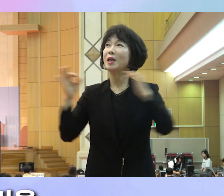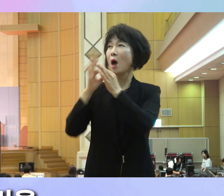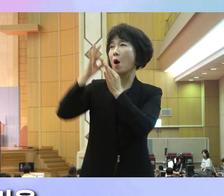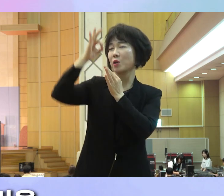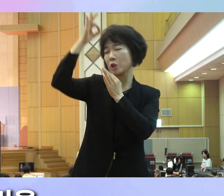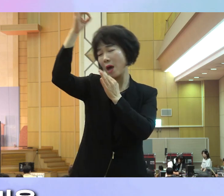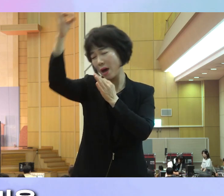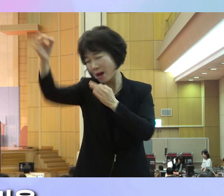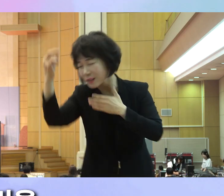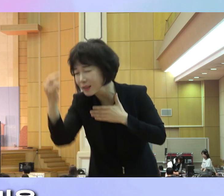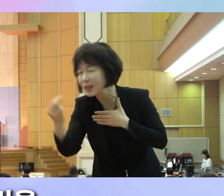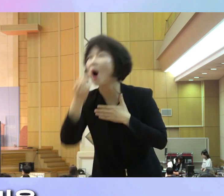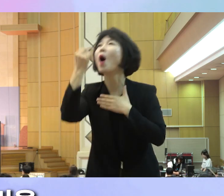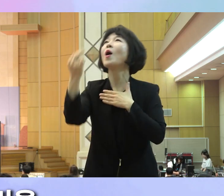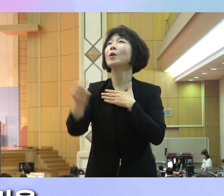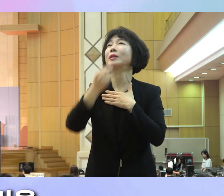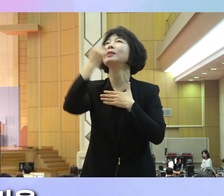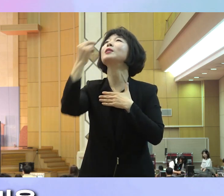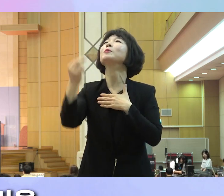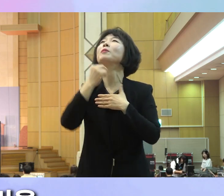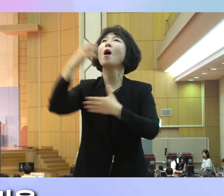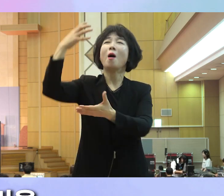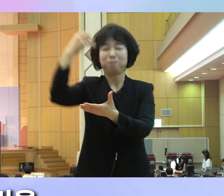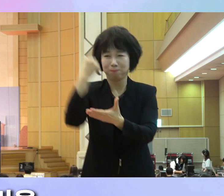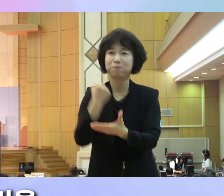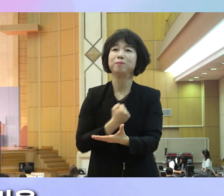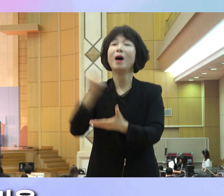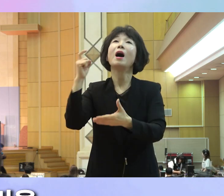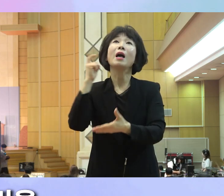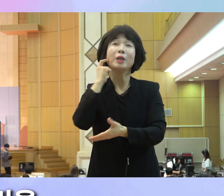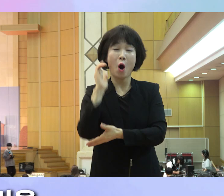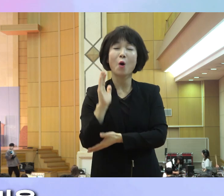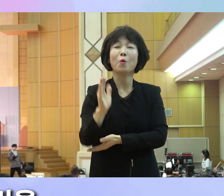군사들은 영생을 얻으며